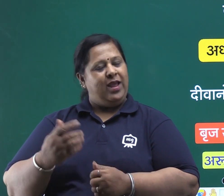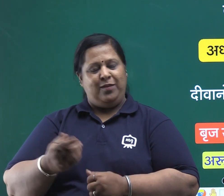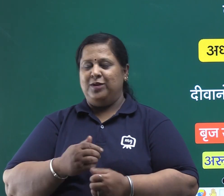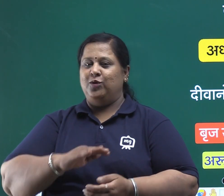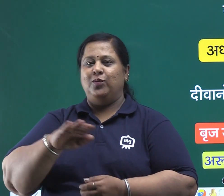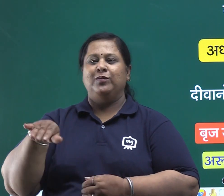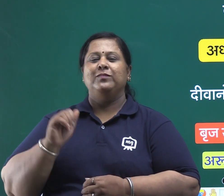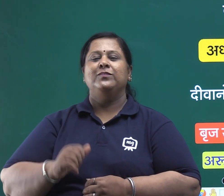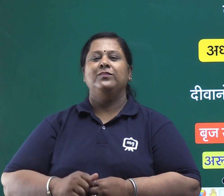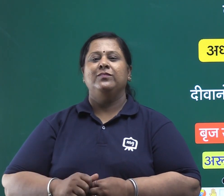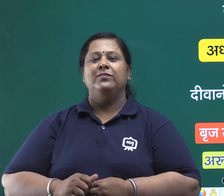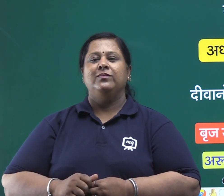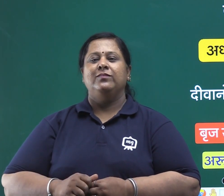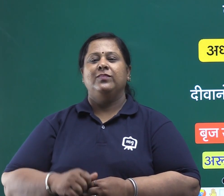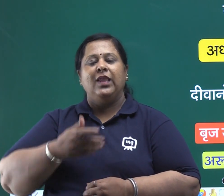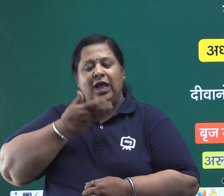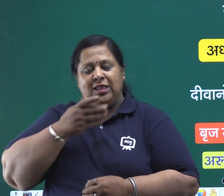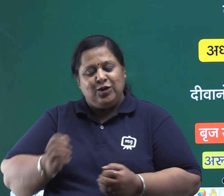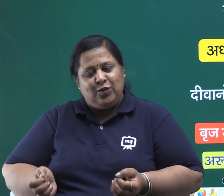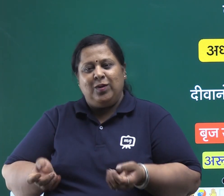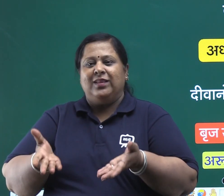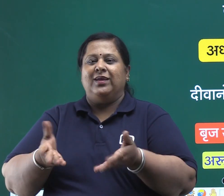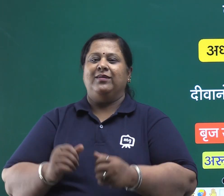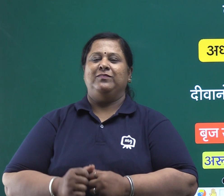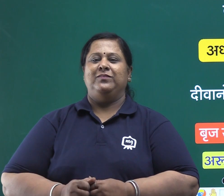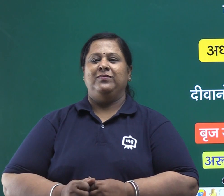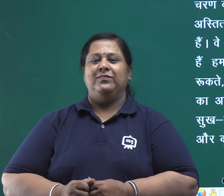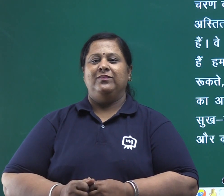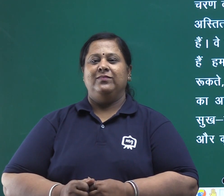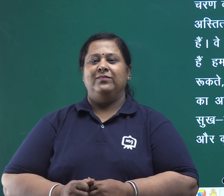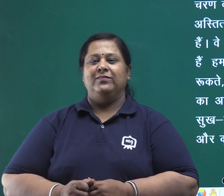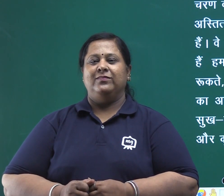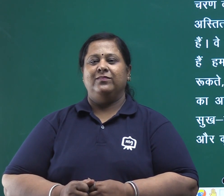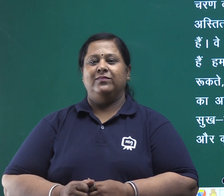बच्चों अध्ययन शुरू करते हैं।